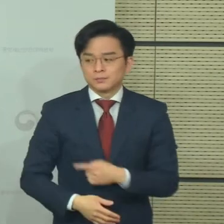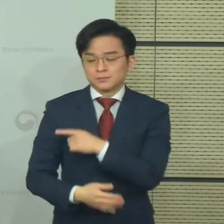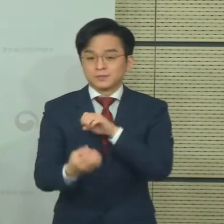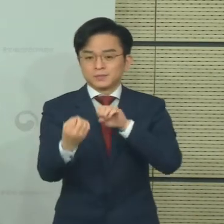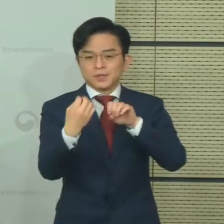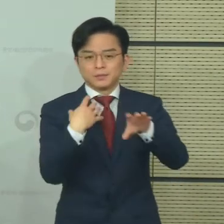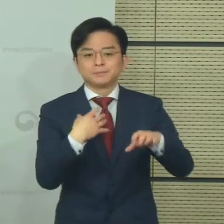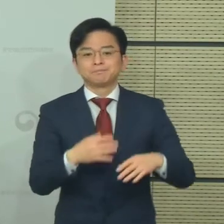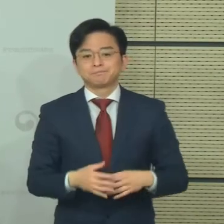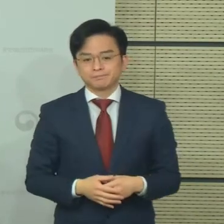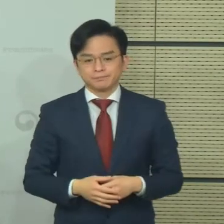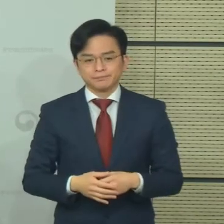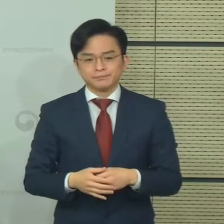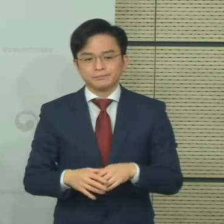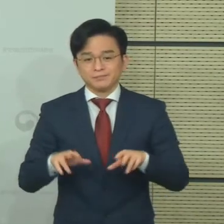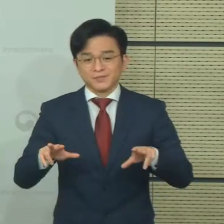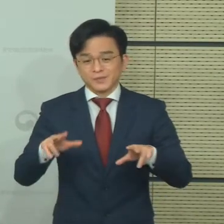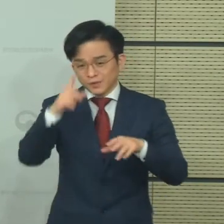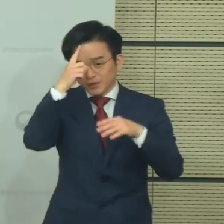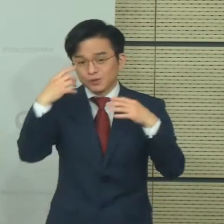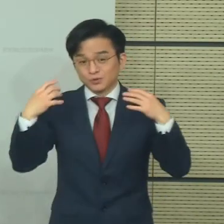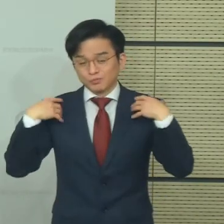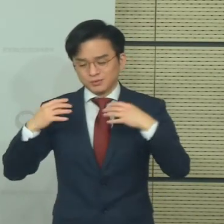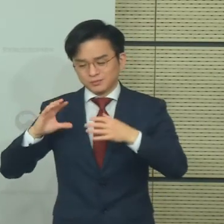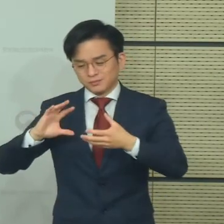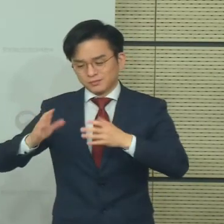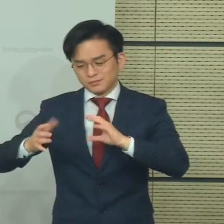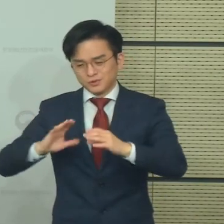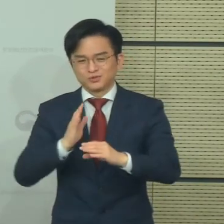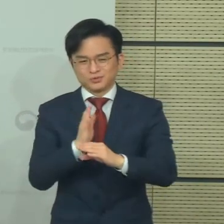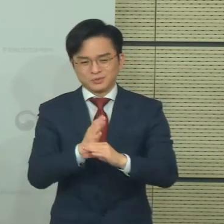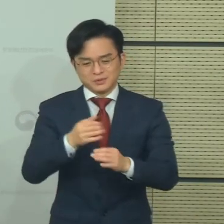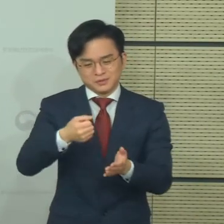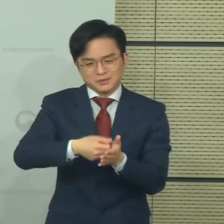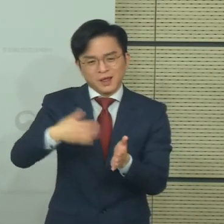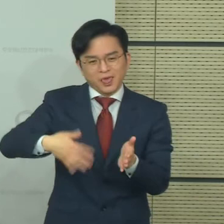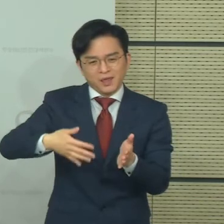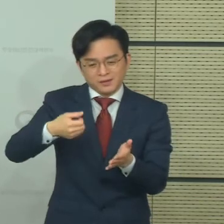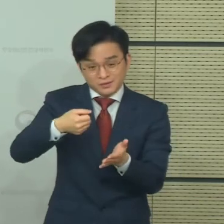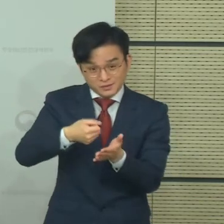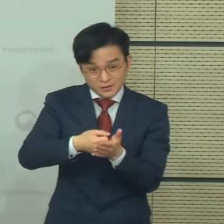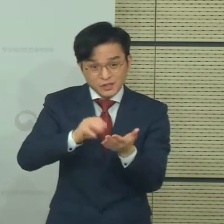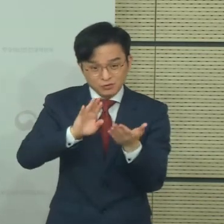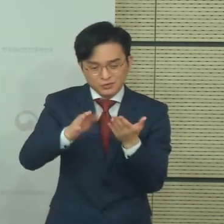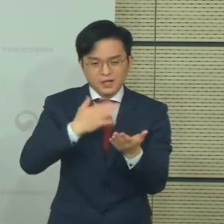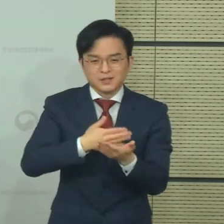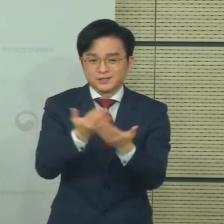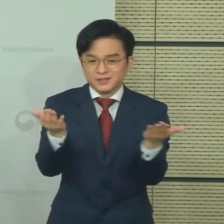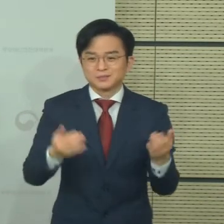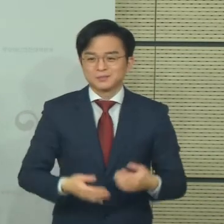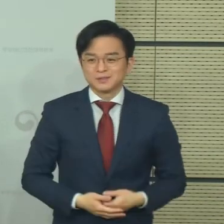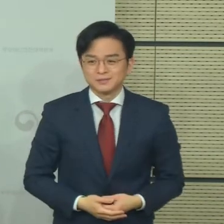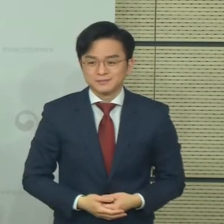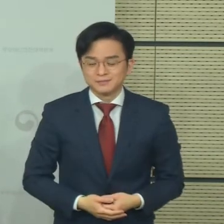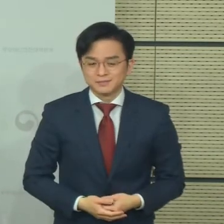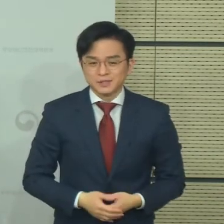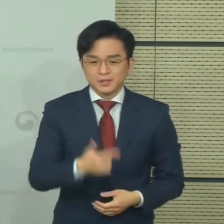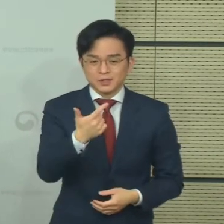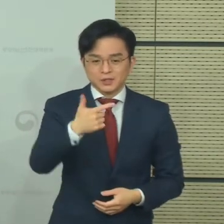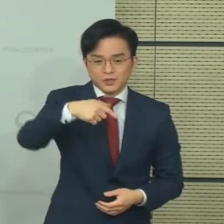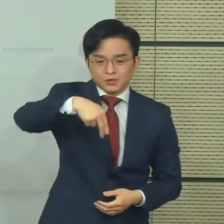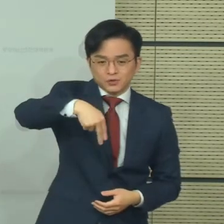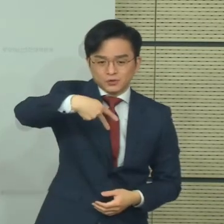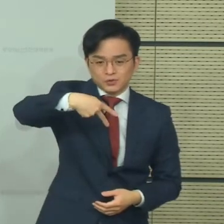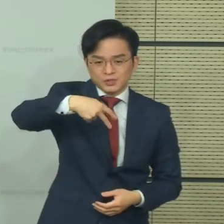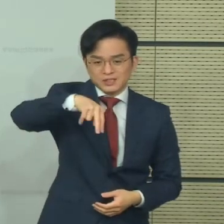관련되어서는 현재 논의 중에 있고 아직까지 정해진 바는 없습니다. 정해지는 대로 알려드리도록 하겠습니다. 네, 뉴시스